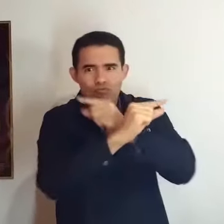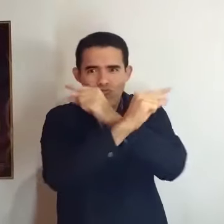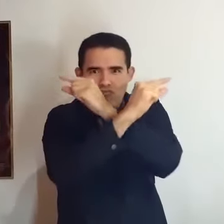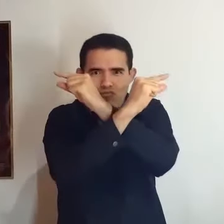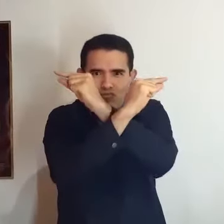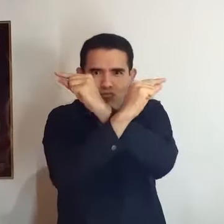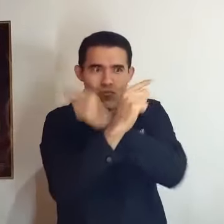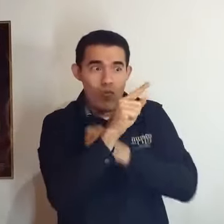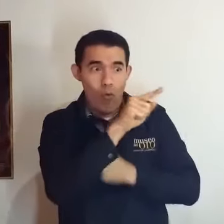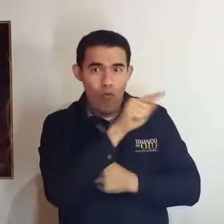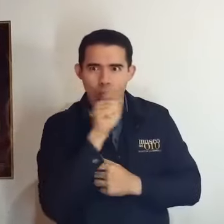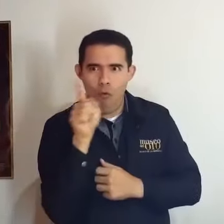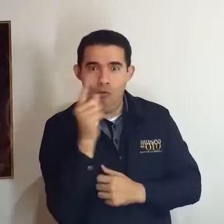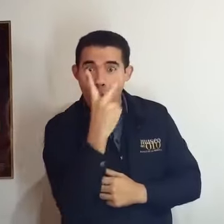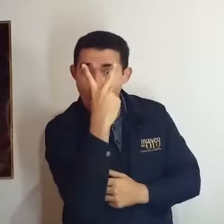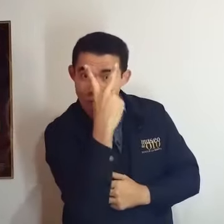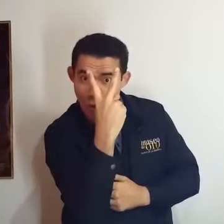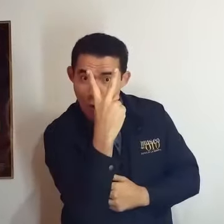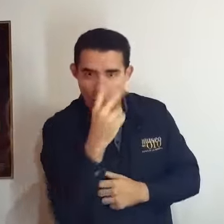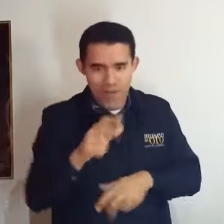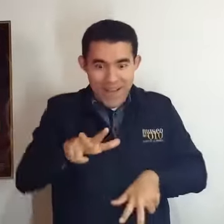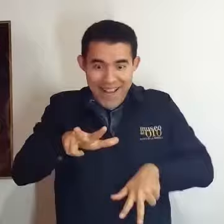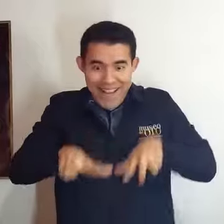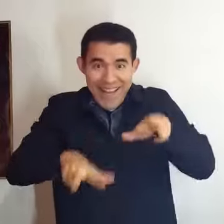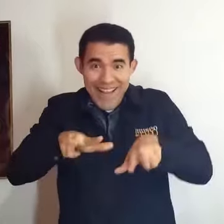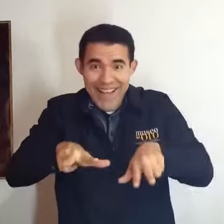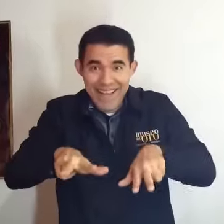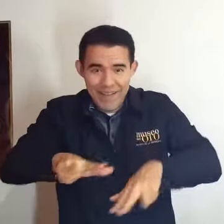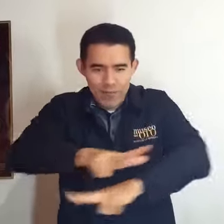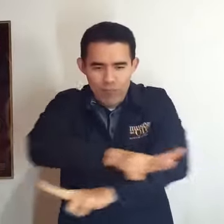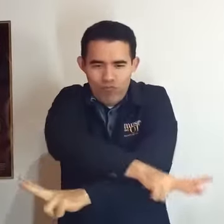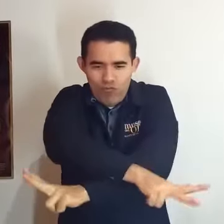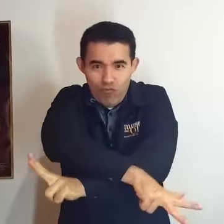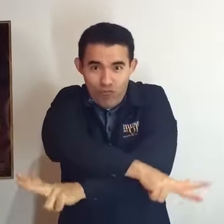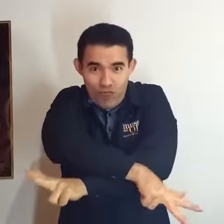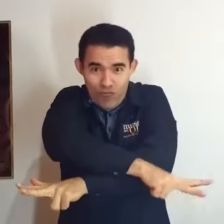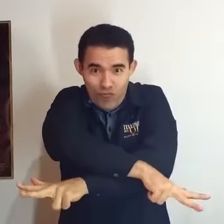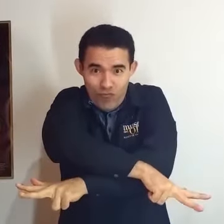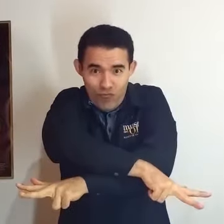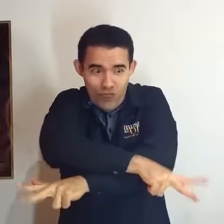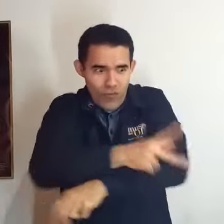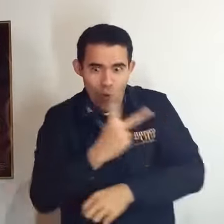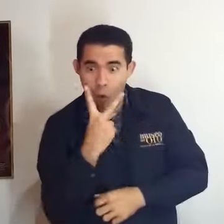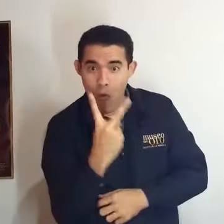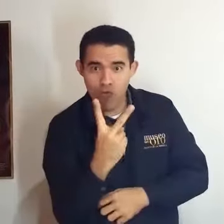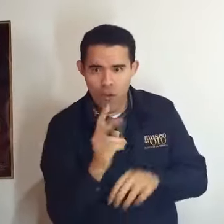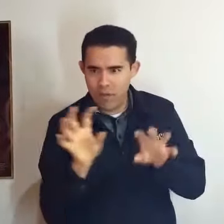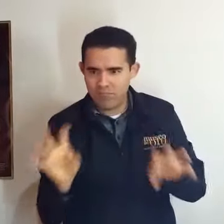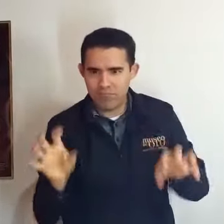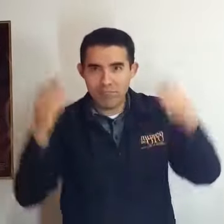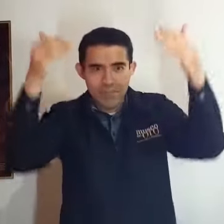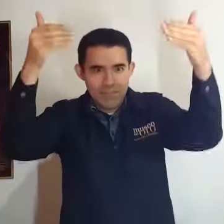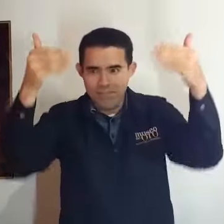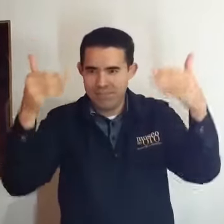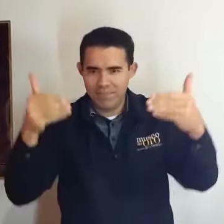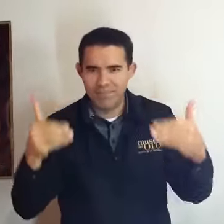crear unas nuevas. Pintaremos dos ojos, dos picos y dos como si fueran patas. Usa tu